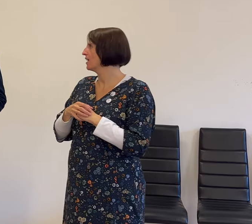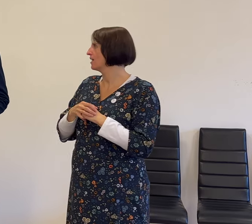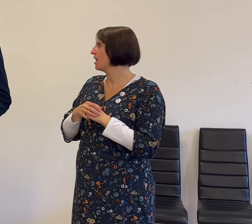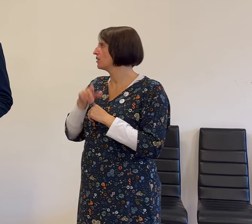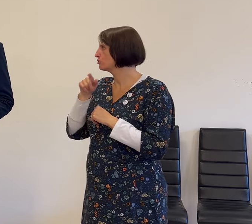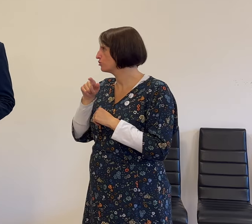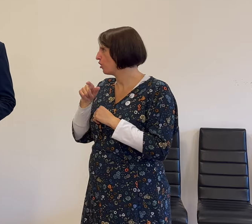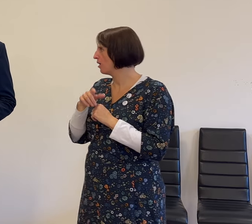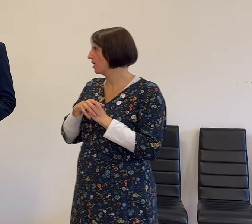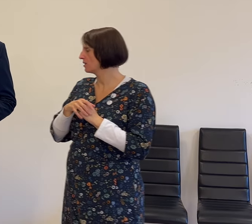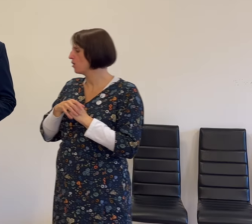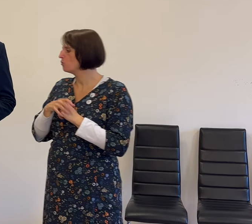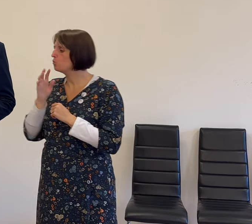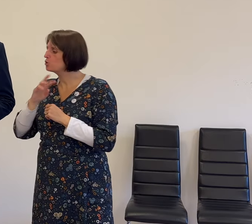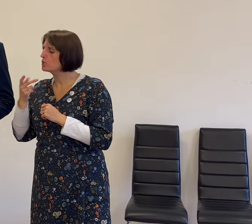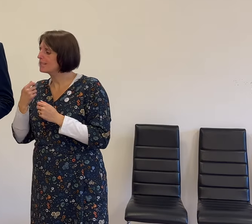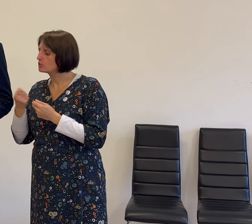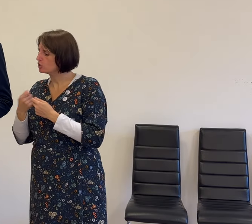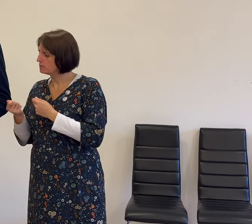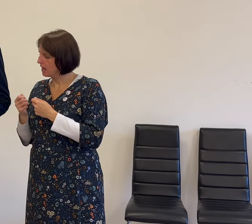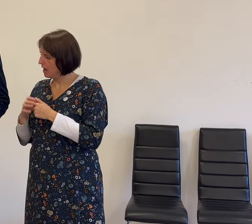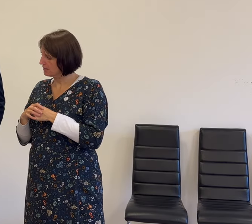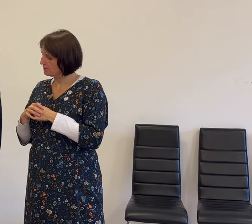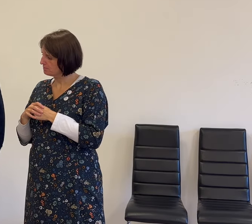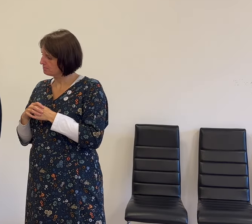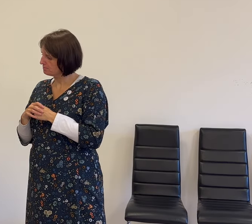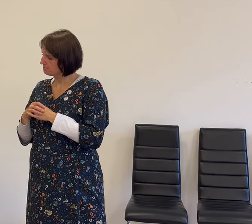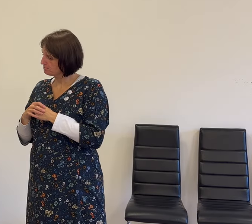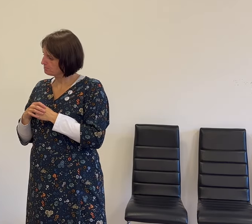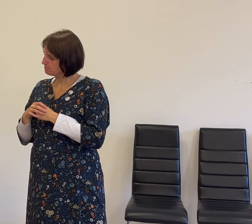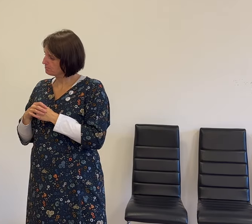ukazuje, že něco už zvládl. A